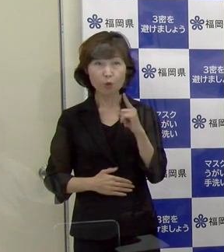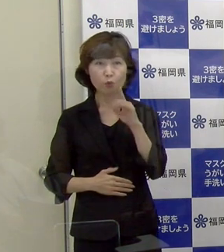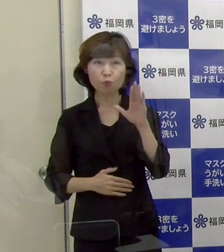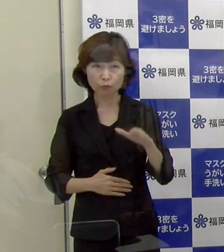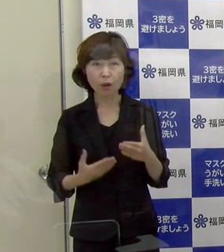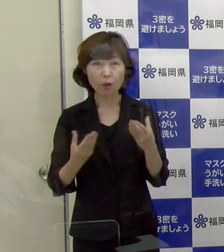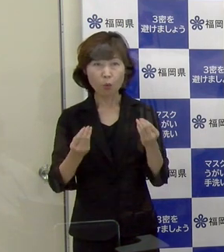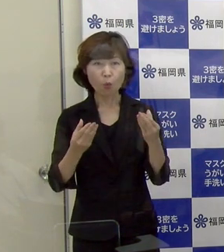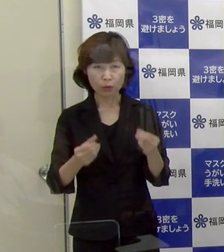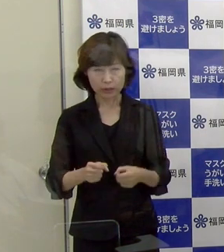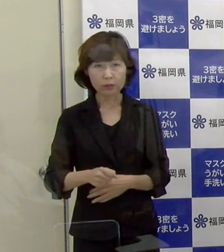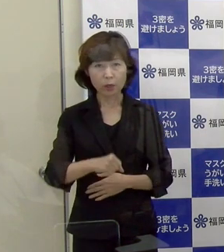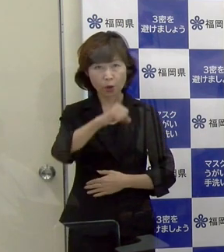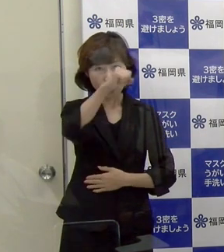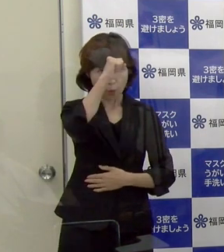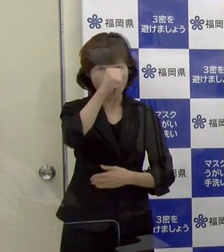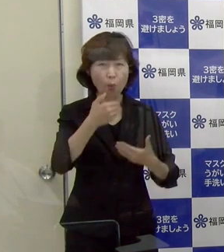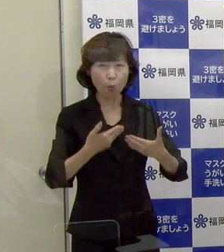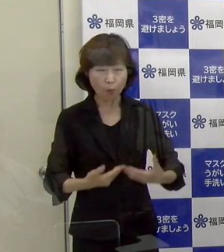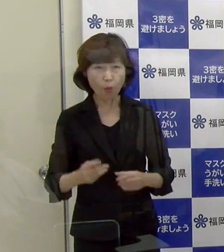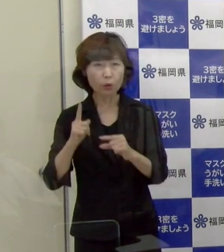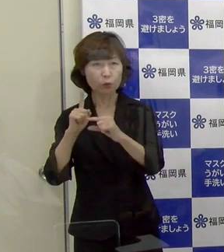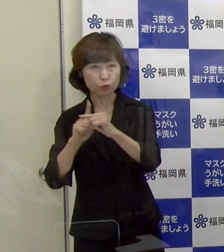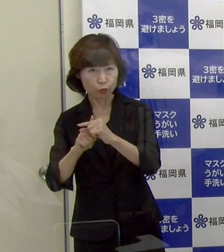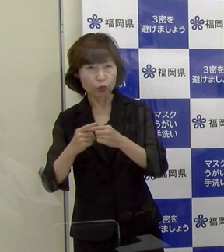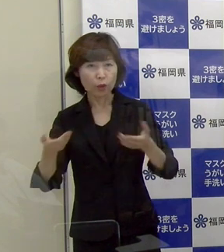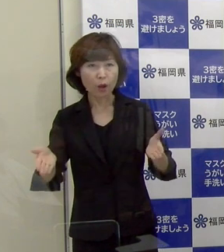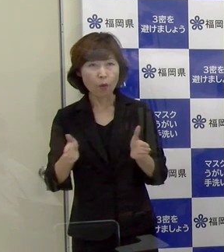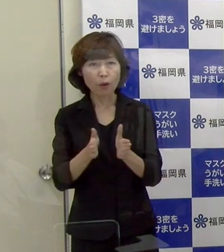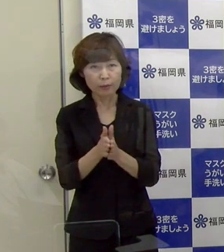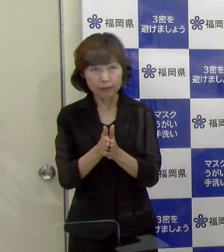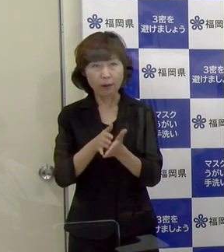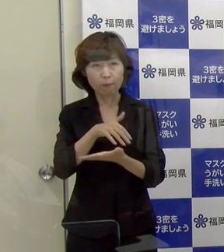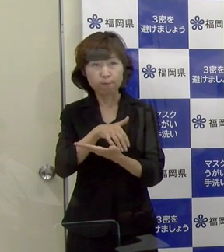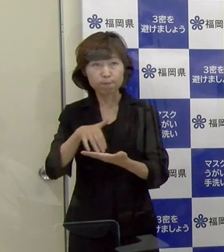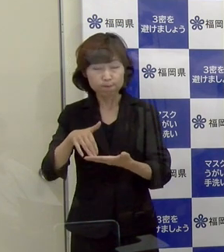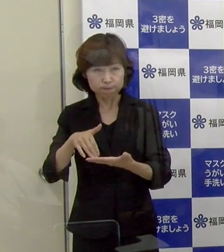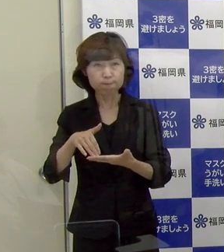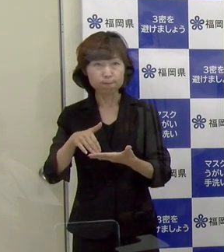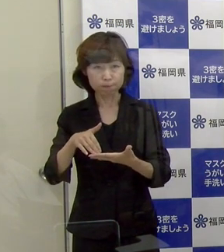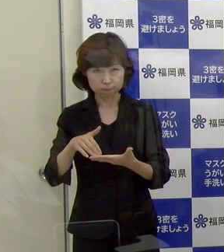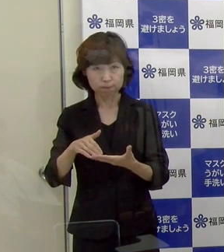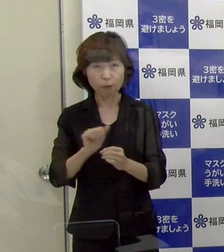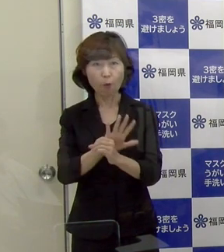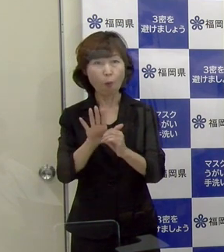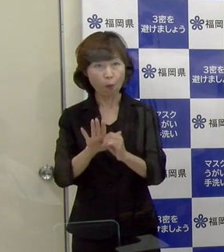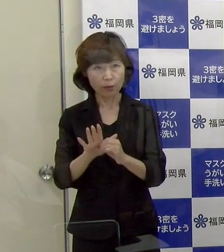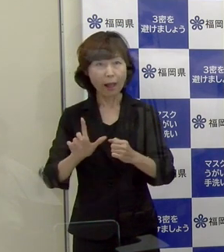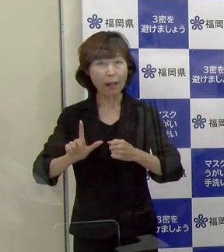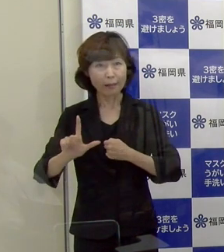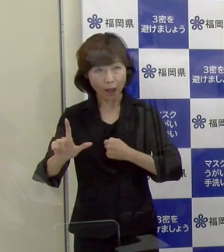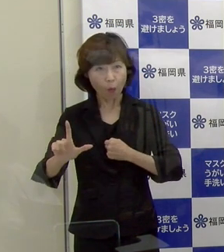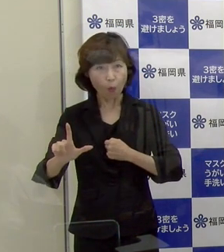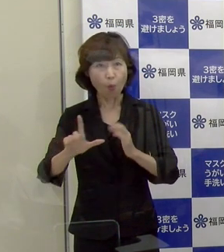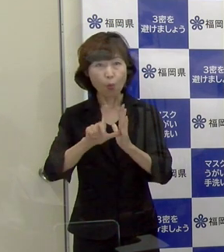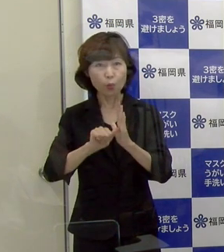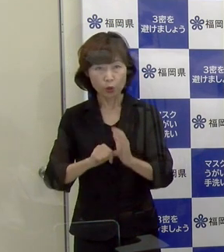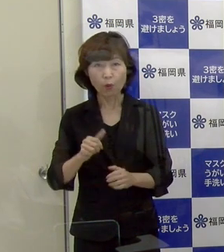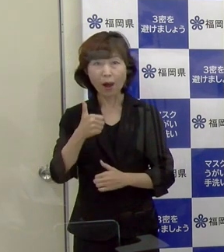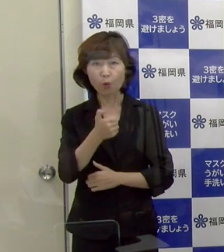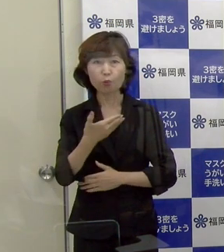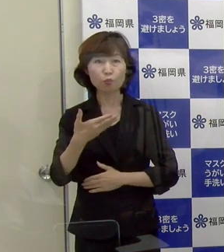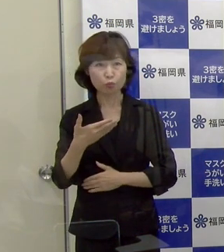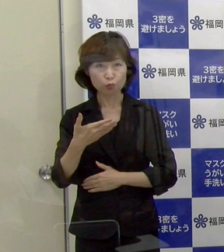重傷者数と中等症者数の合計これは秋頃な警報の発動時は59名でございましたが